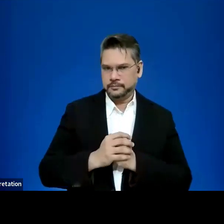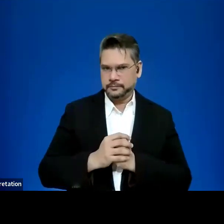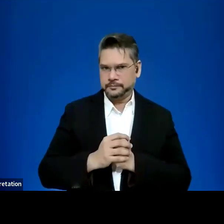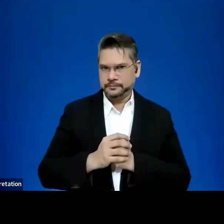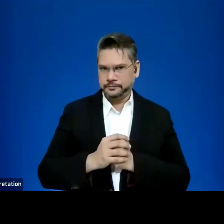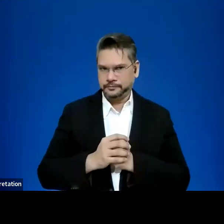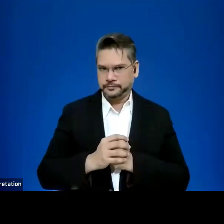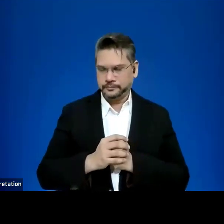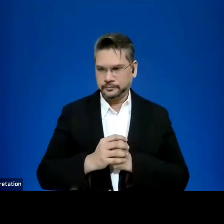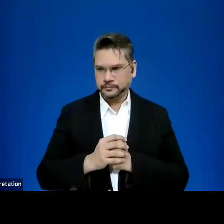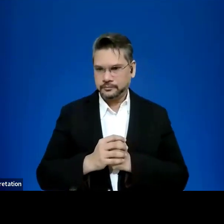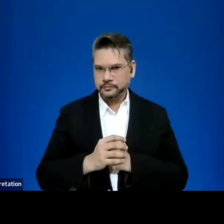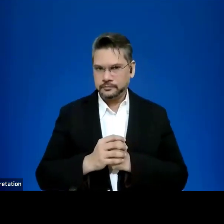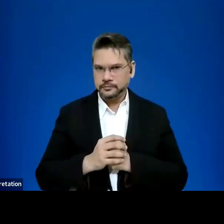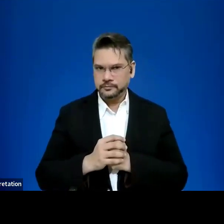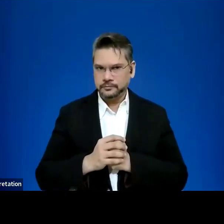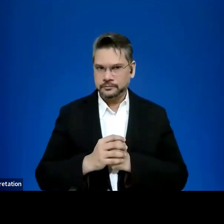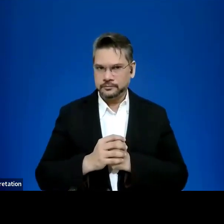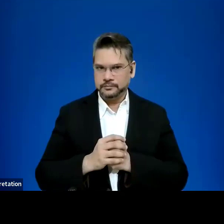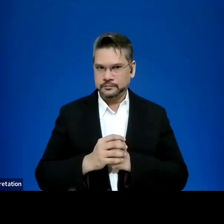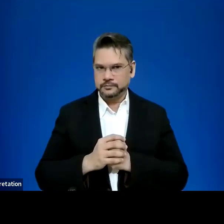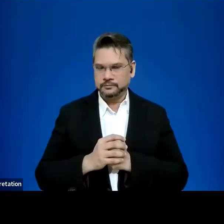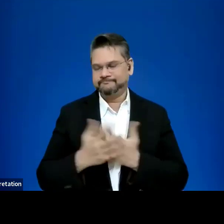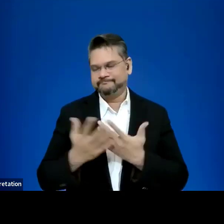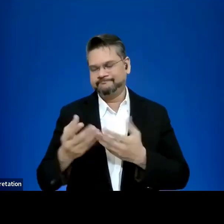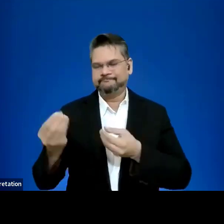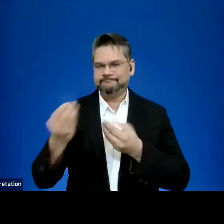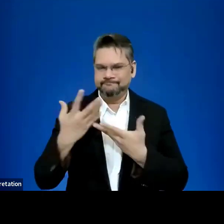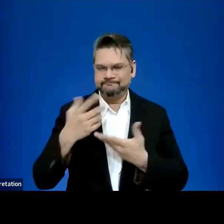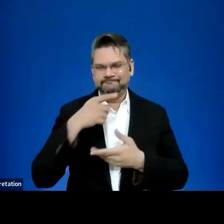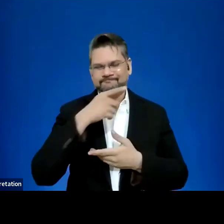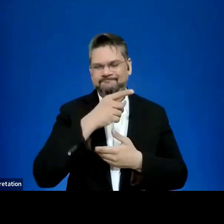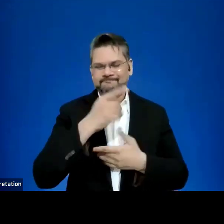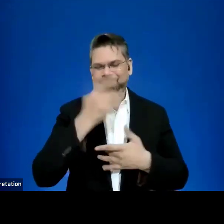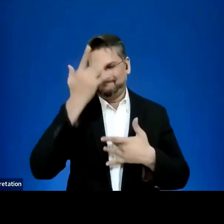我们有三个不同的这个工作站。